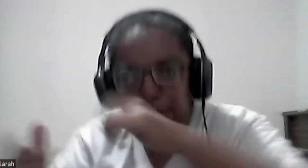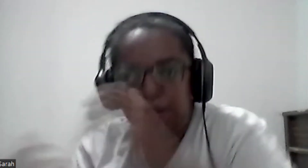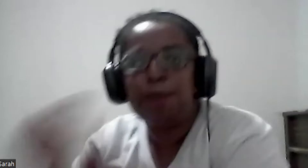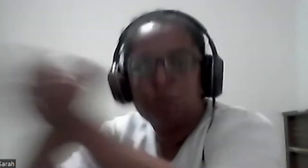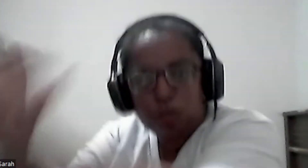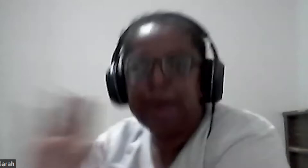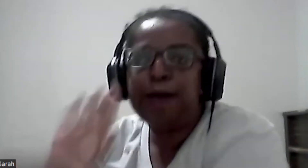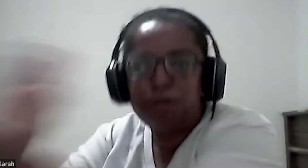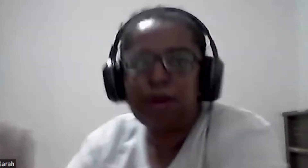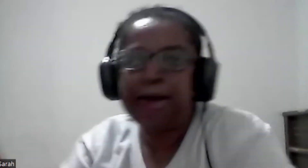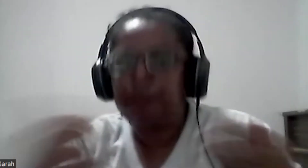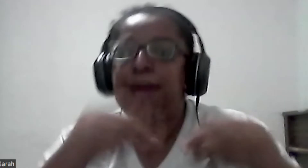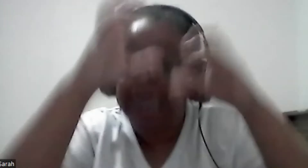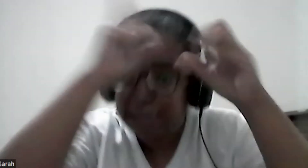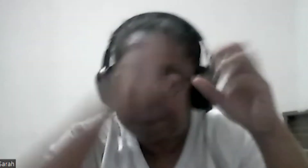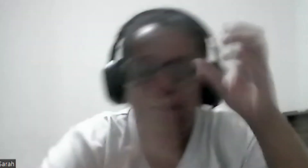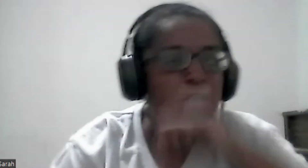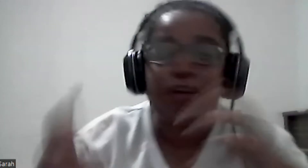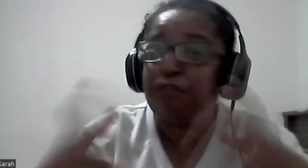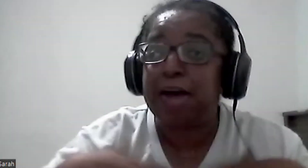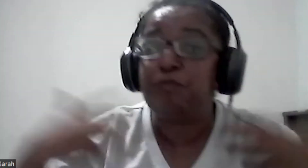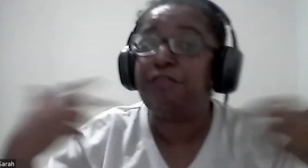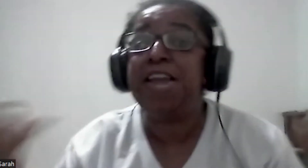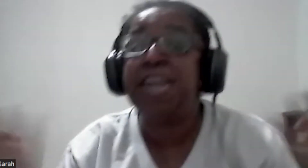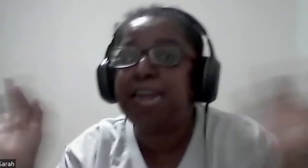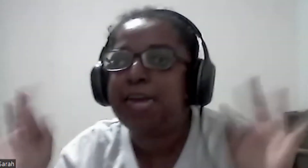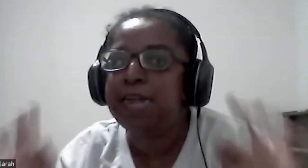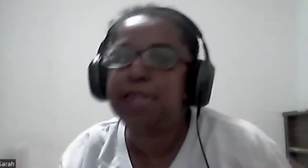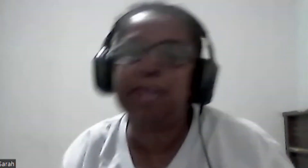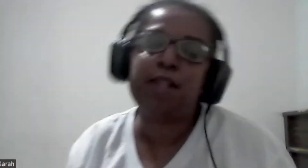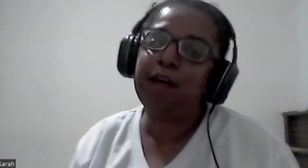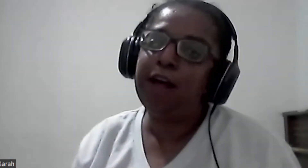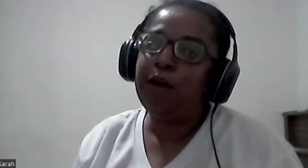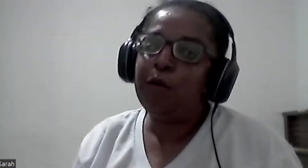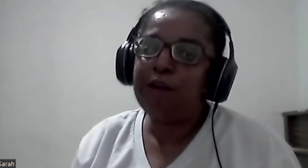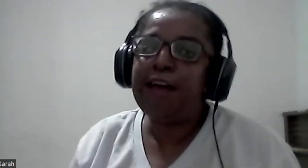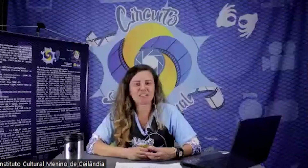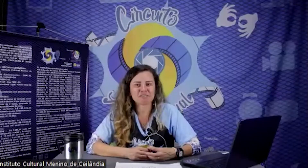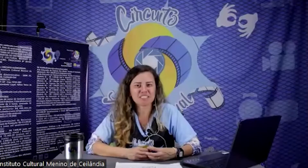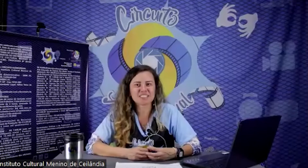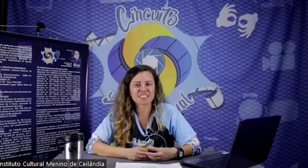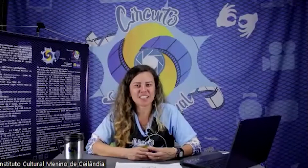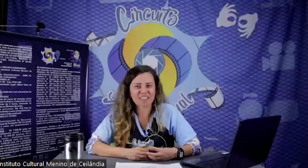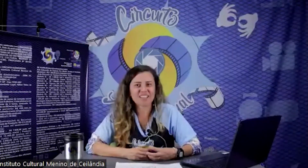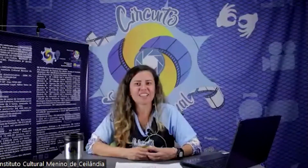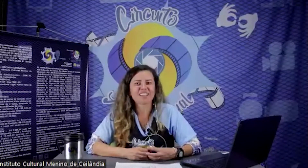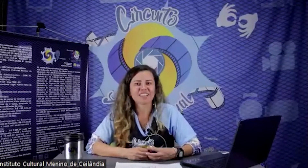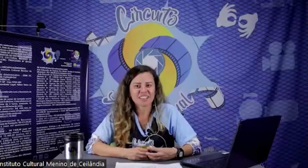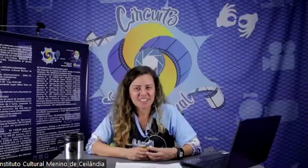venha me ajudar. E eles aprendiam, eles ficavam felizes, Que né? Com funções maravilha. novas. Aí perguntava